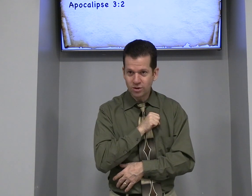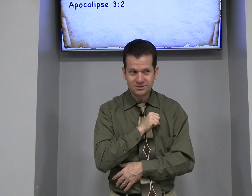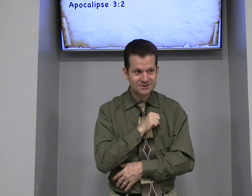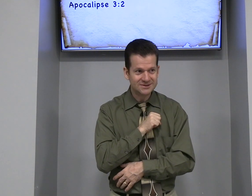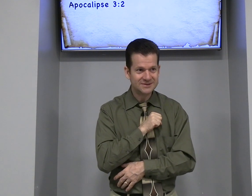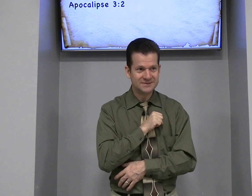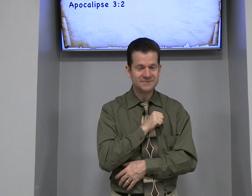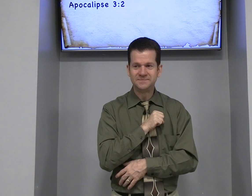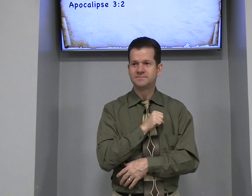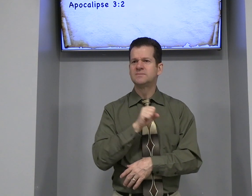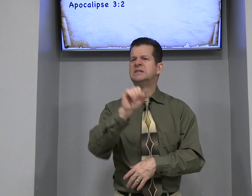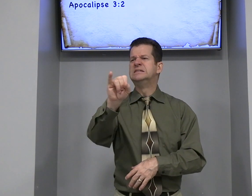Você gosta de bolo?